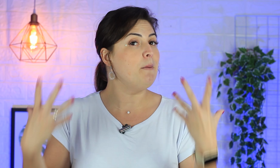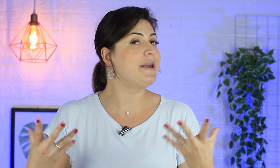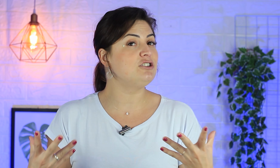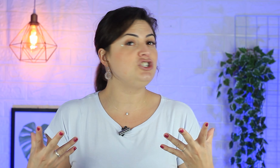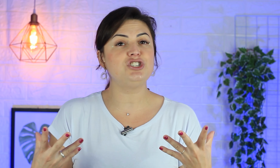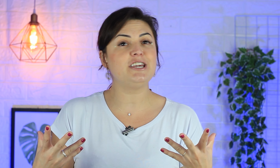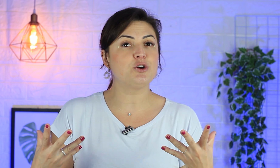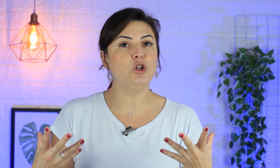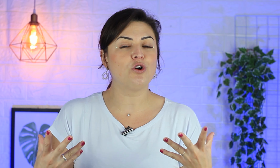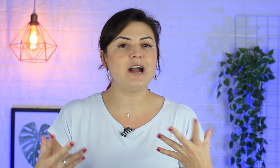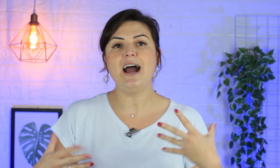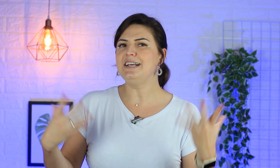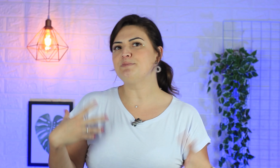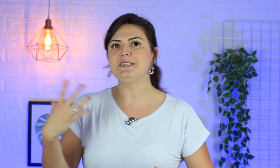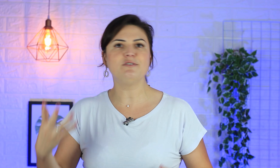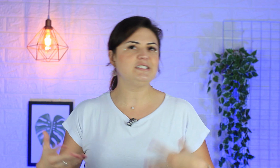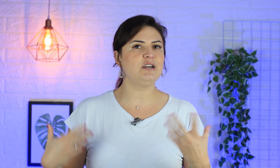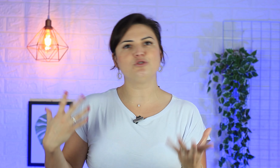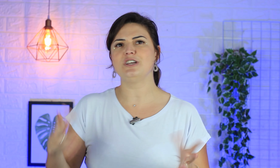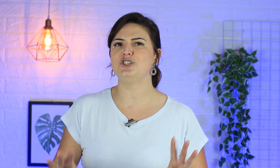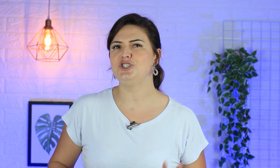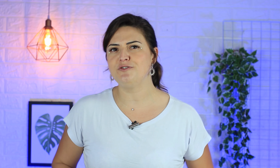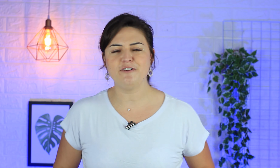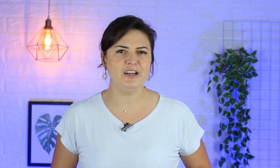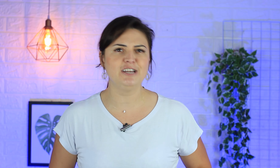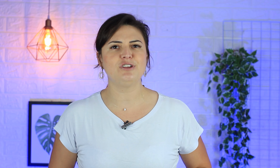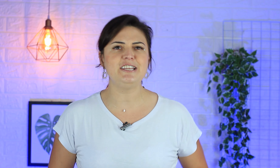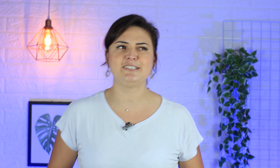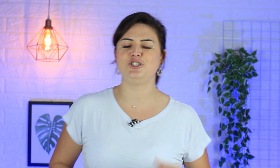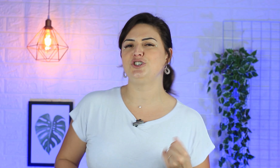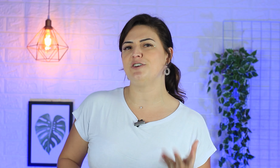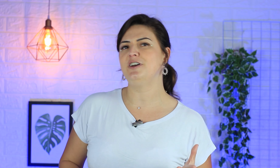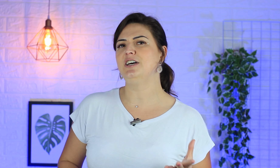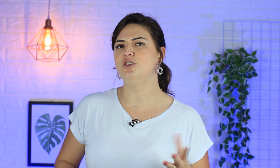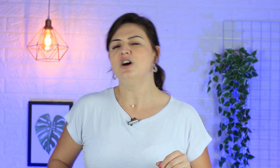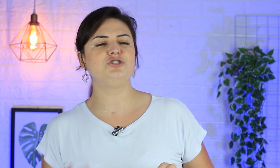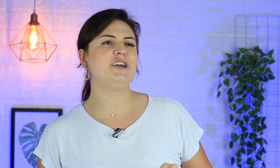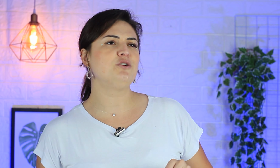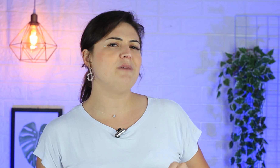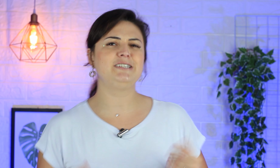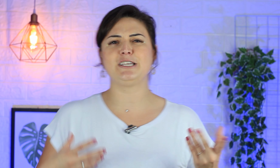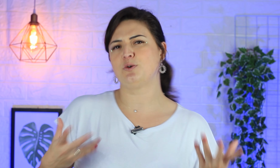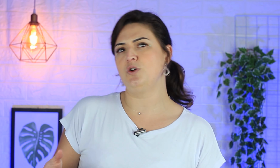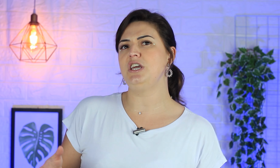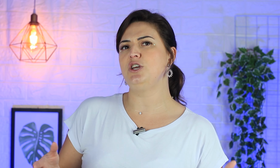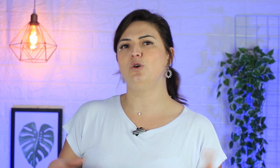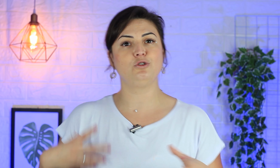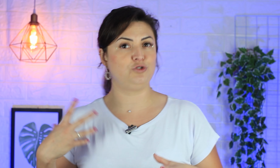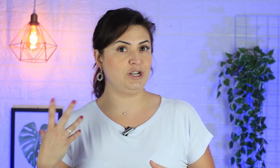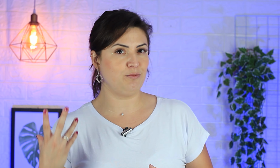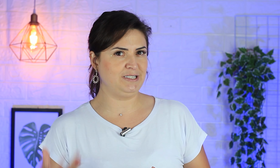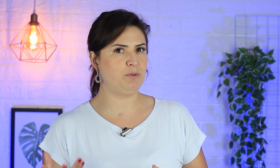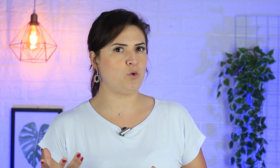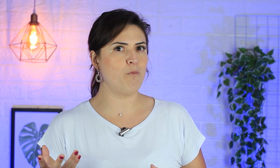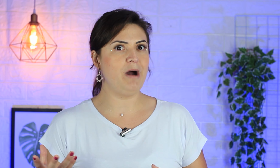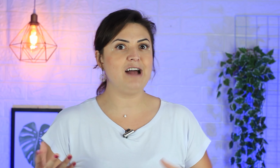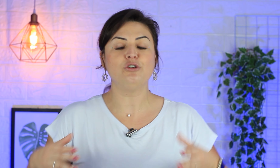e também a gente tem que colocar a expressão facial do que a gente estiver falando ali. Se a gente tá falando de um jeito mais tranquilo, ou de um jeito mais preocupado,